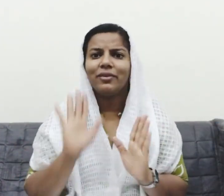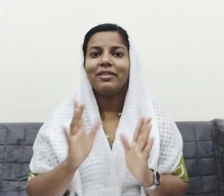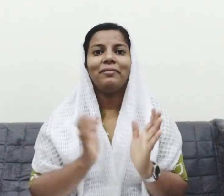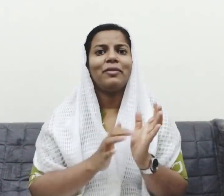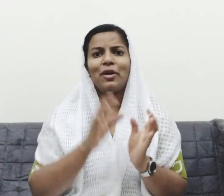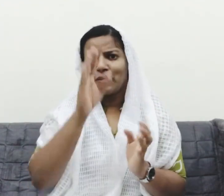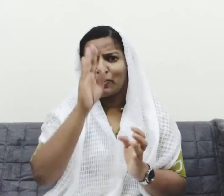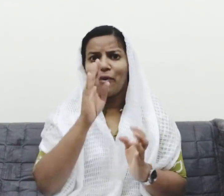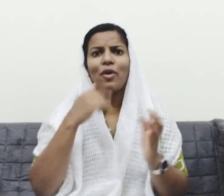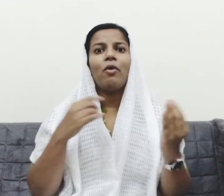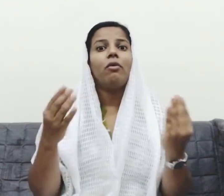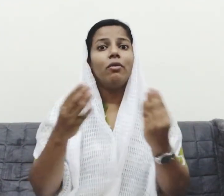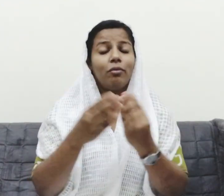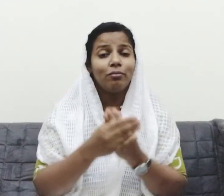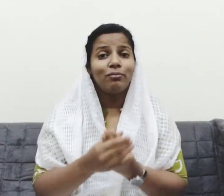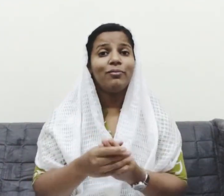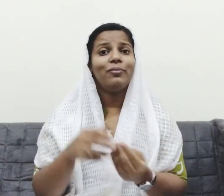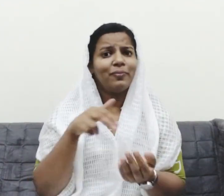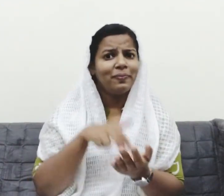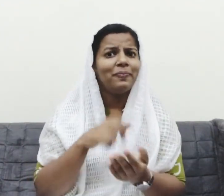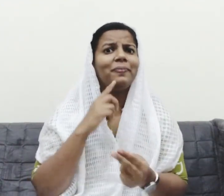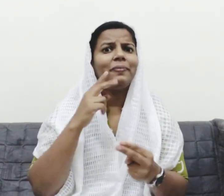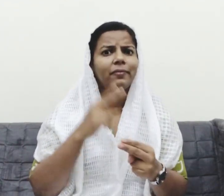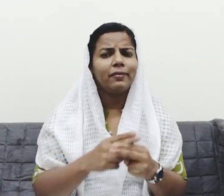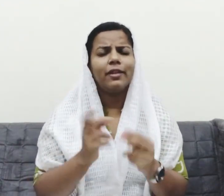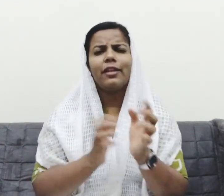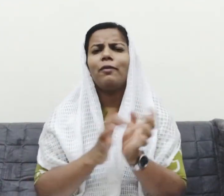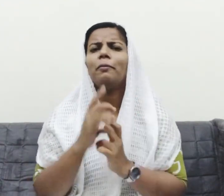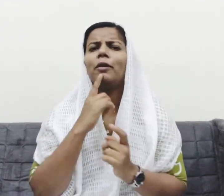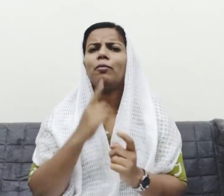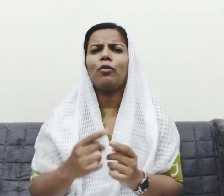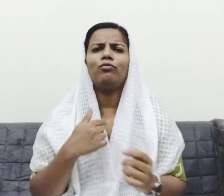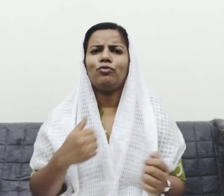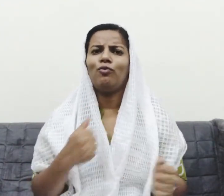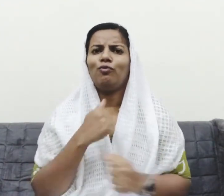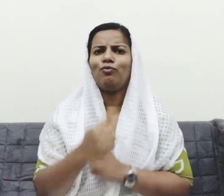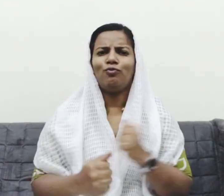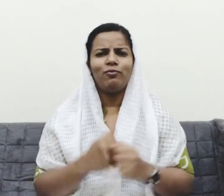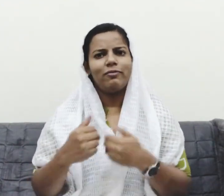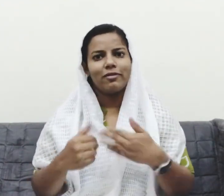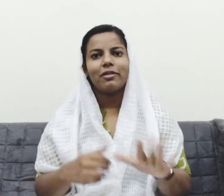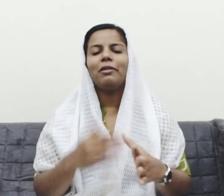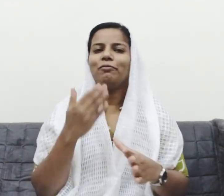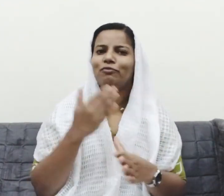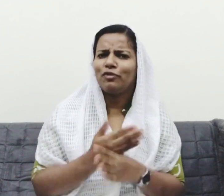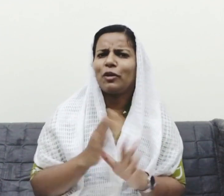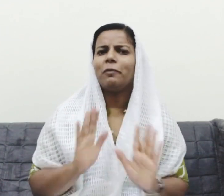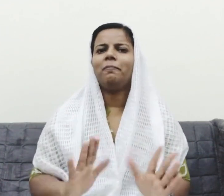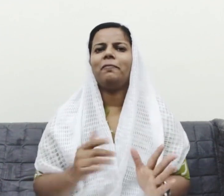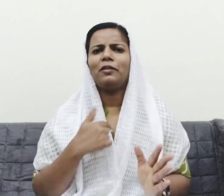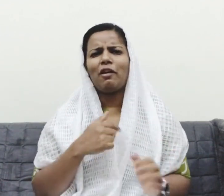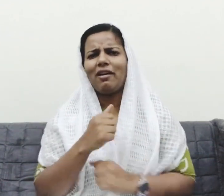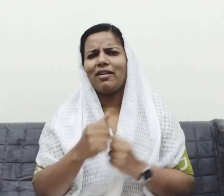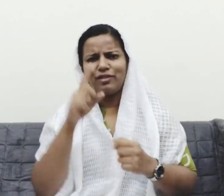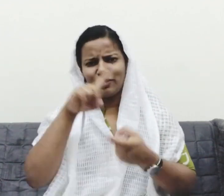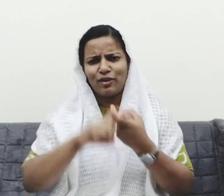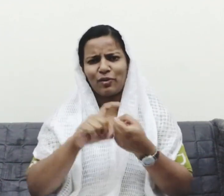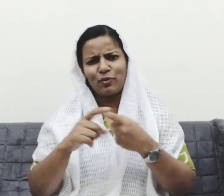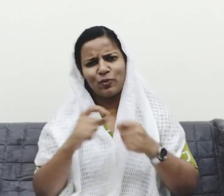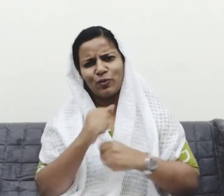കേട്ടിട്ടുണ്ടല്ലോ. യഹോവ എന്നോട് കൂടെ ഉണ്ടെങ്കിൽ ആ താൻ അരുളി ചെയ്തതുപോലെ ഞാൻ അവരെ ഓടിച്ചു കളയും, ഞാൻ അവരെ ഓടിച്ചു കളയും.